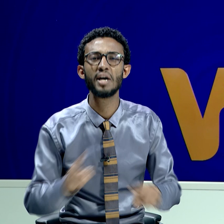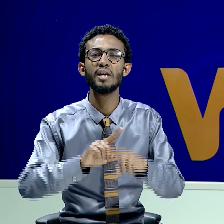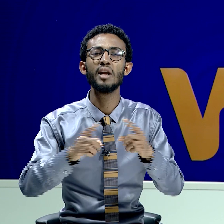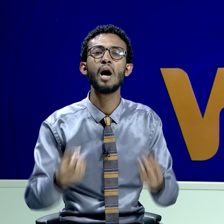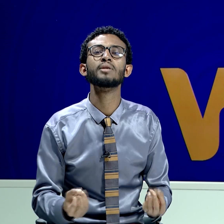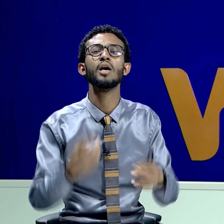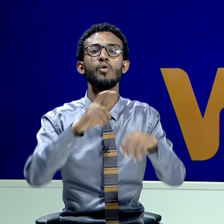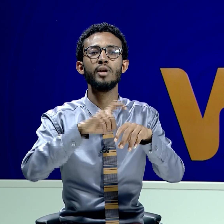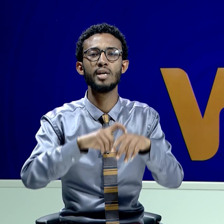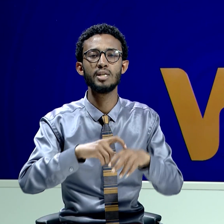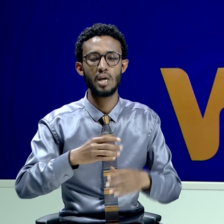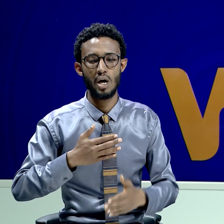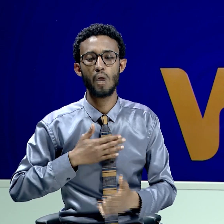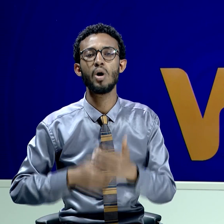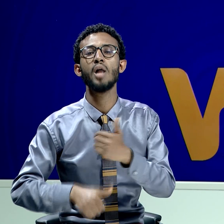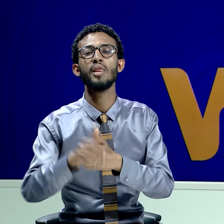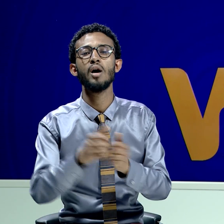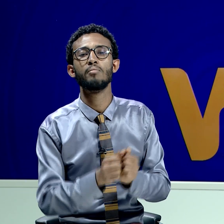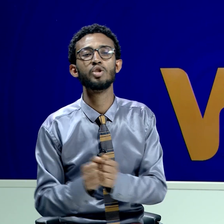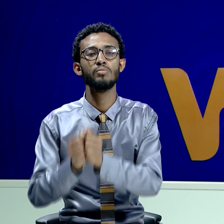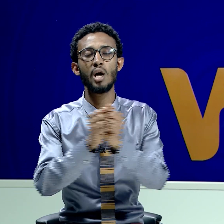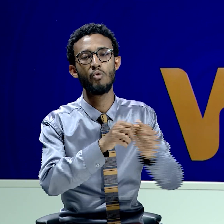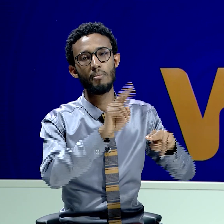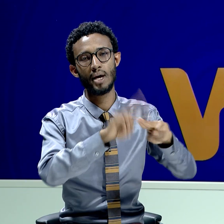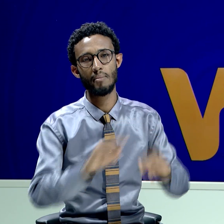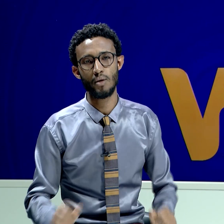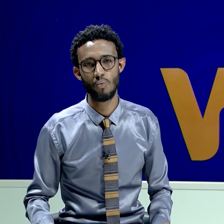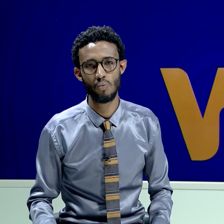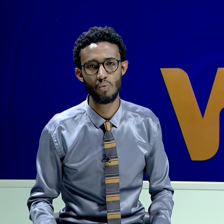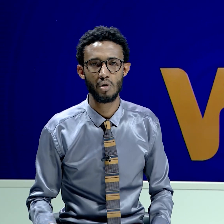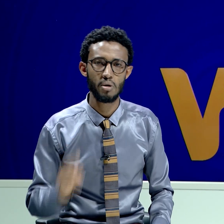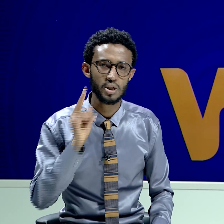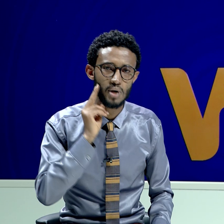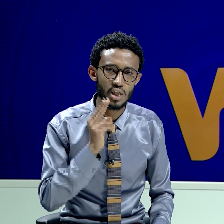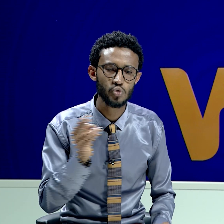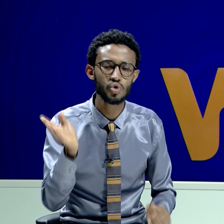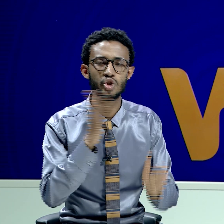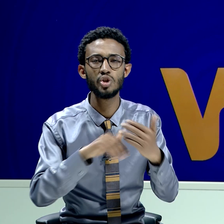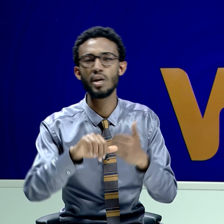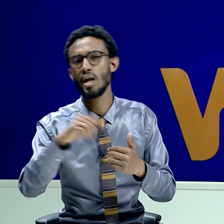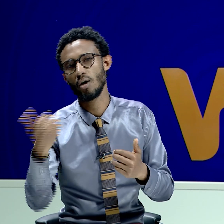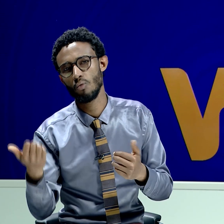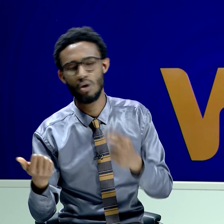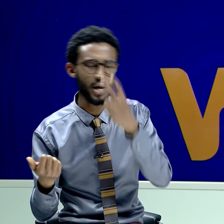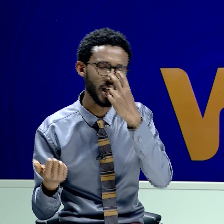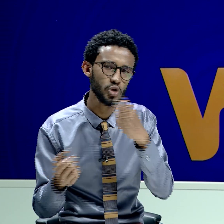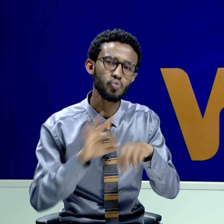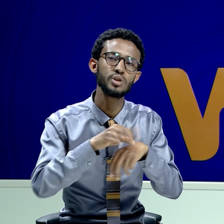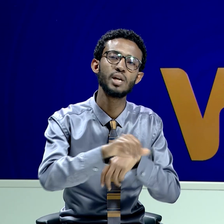ግን አብዛኛውን ጊዜ ከልጓተኛ በጅምላ ነው የሚቀመጠው። መስበሰንቱ ችግር ሌላ ነው፣ የመሰነቱ ቁስል